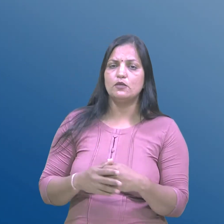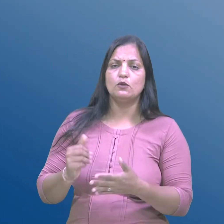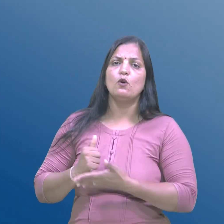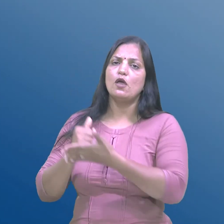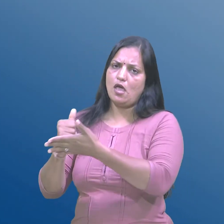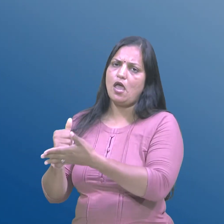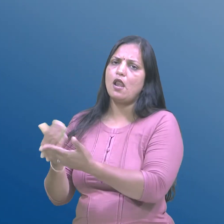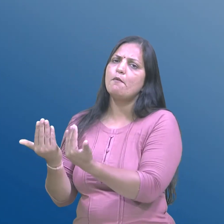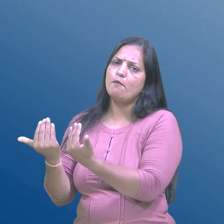છે.